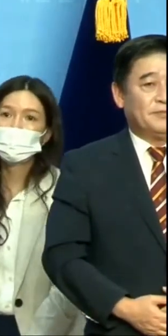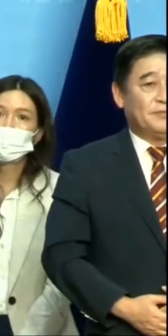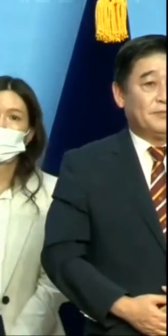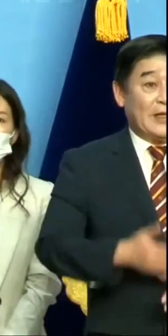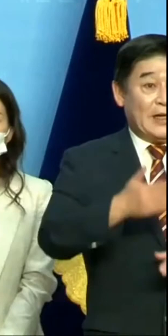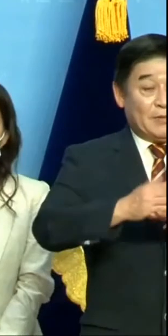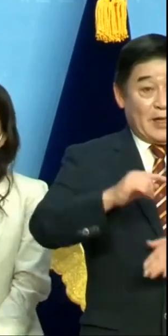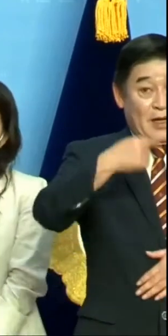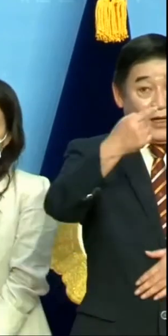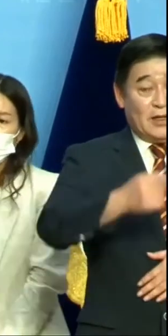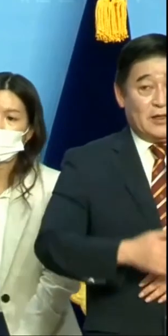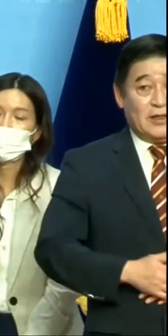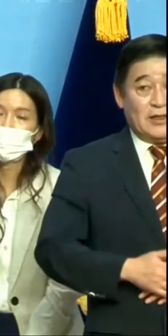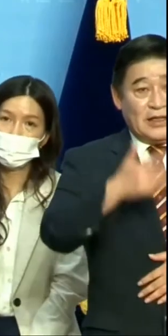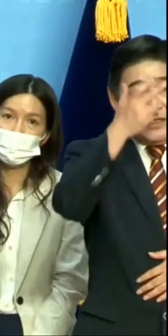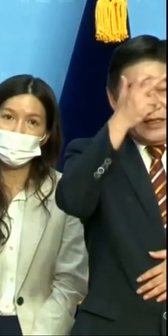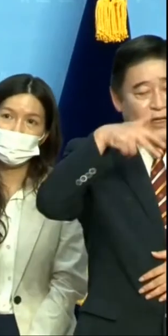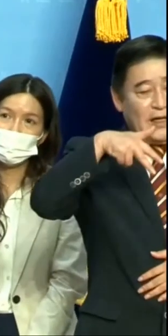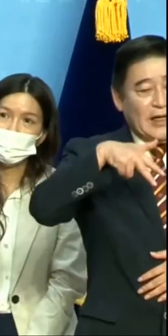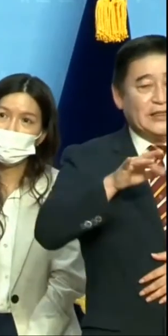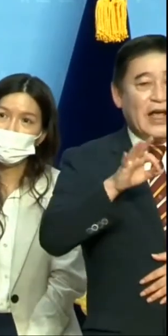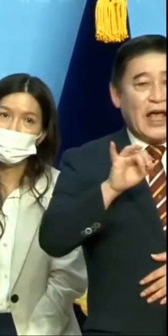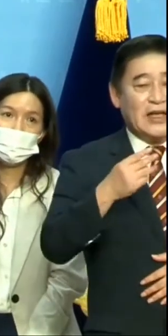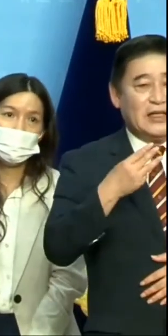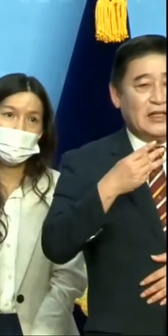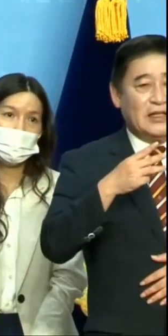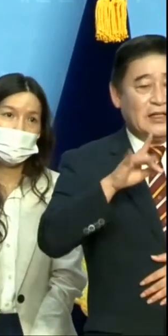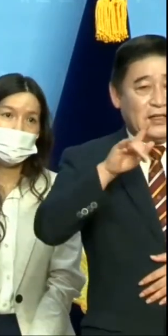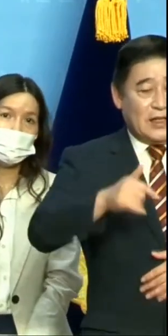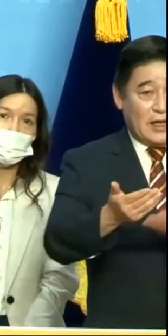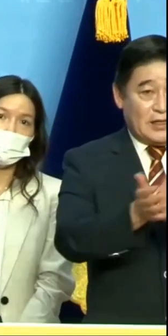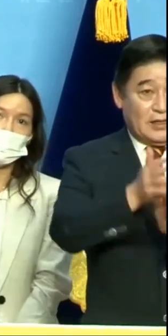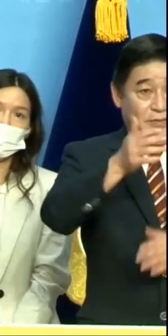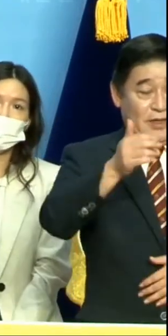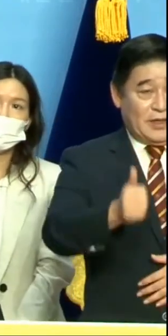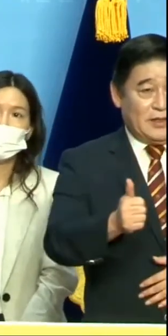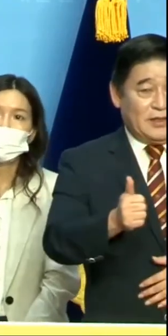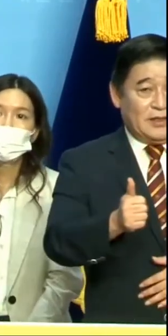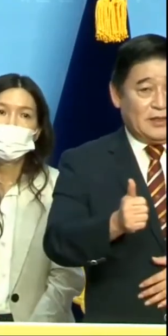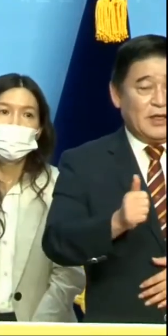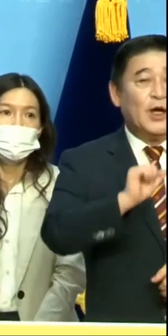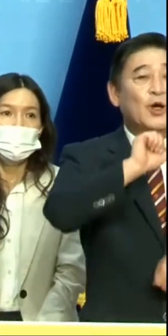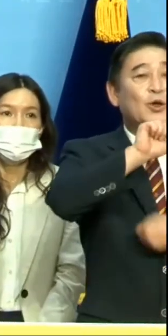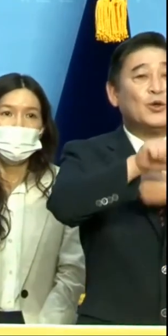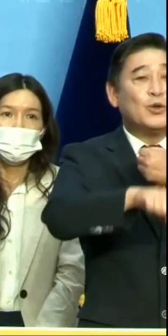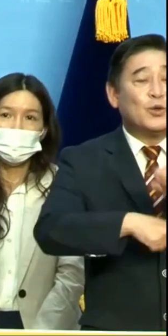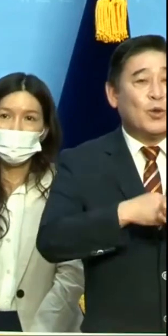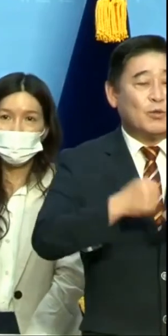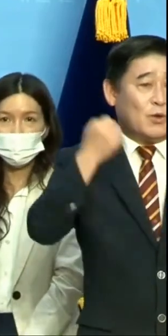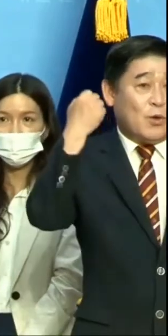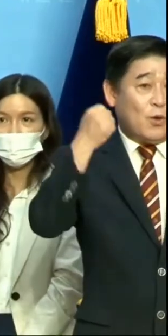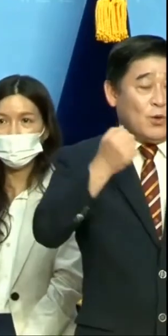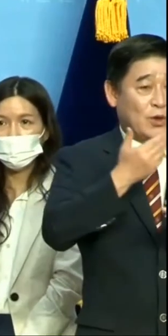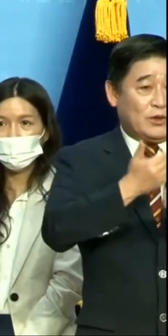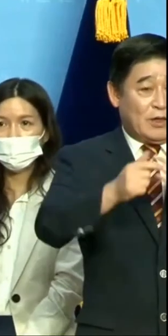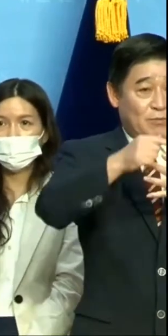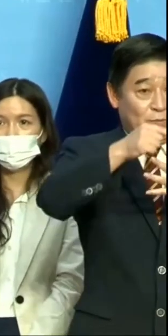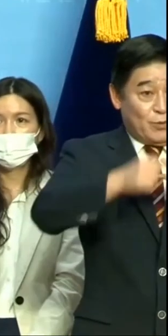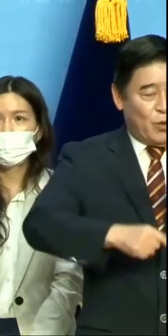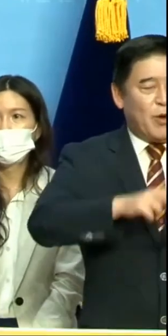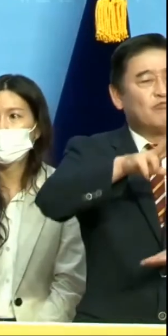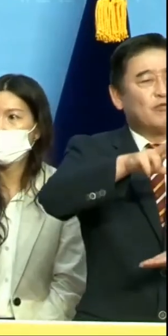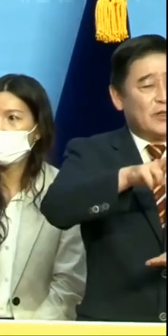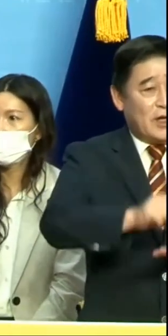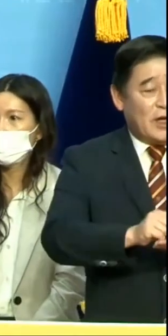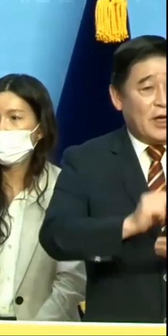감사합니다 다음으로 체 1택 동물 자위 원대 사회 변화 팀장님께서 야생동물 공연 체험프로그램 문제점과